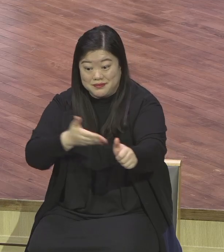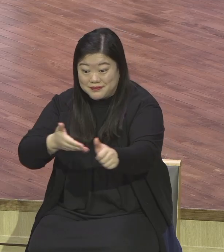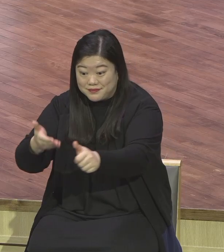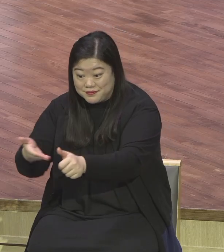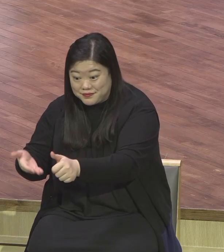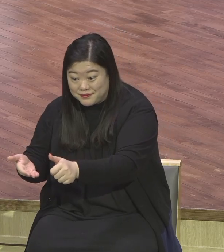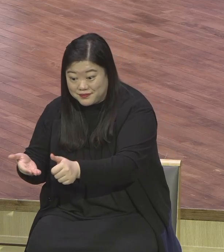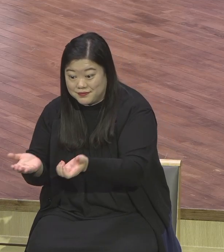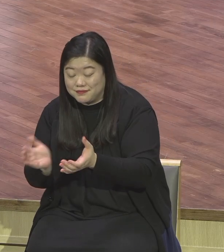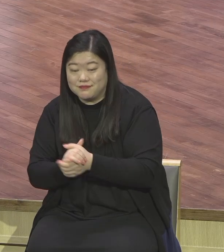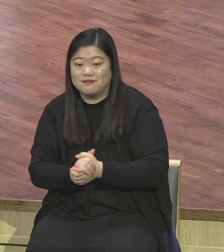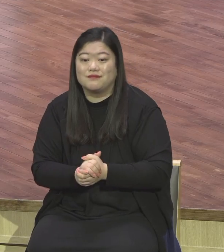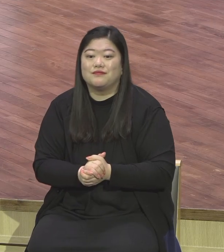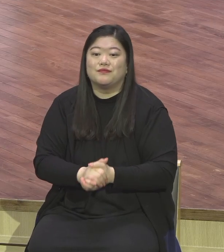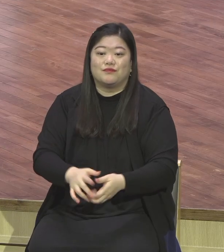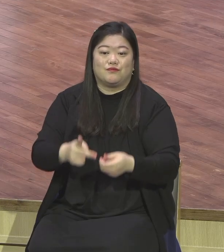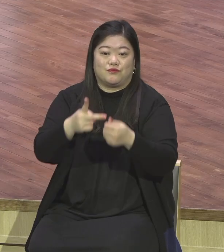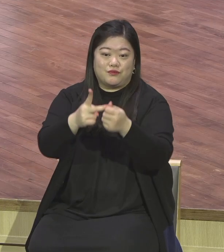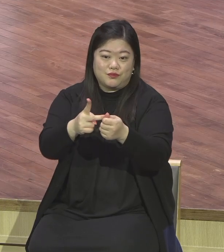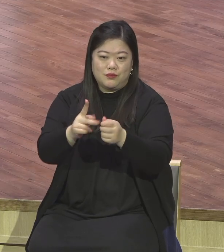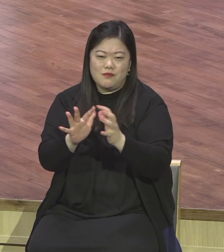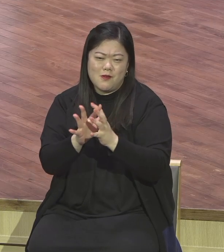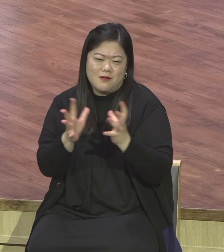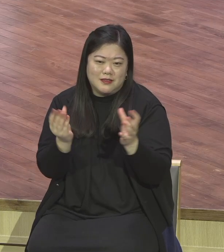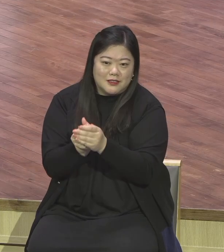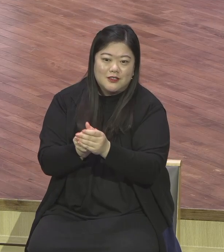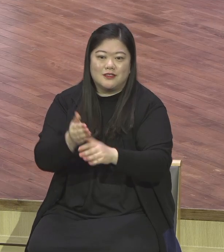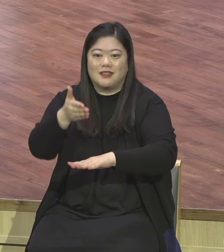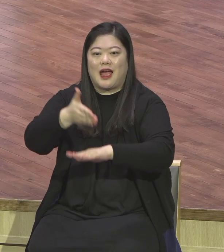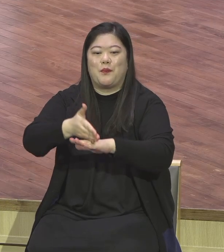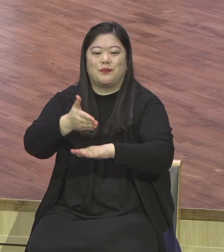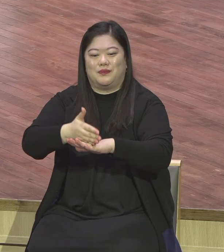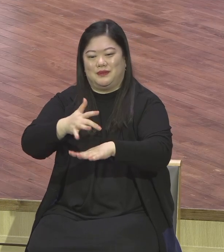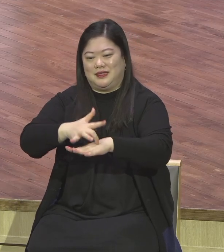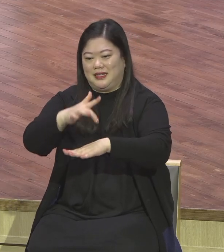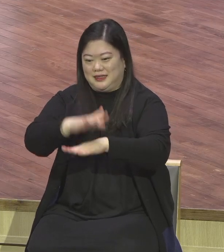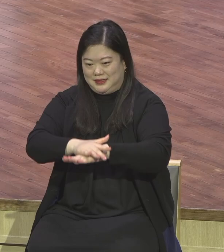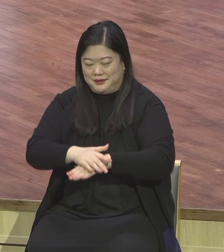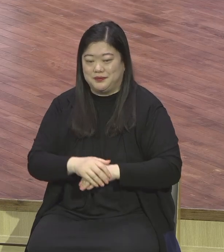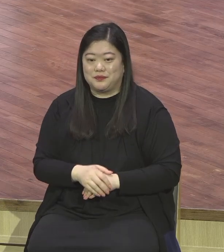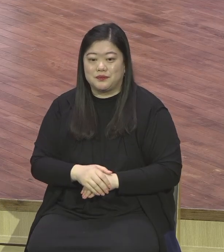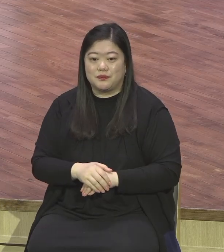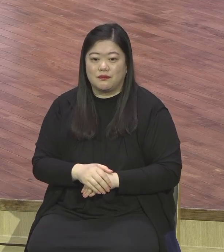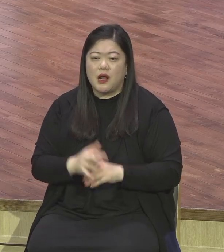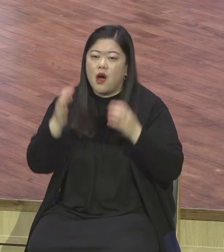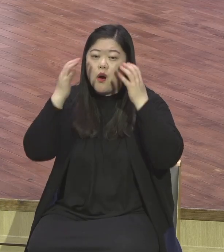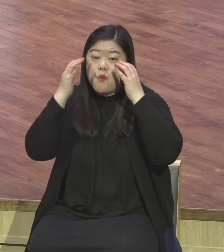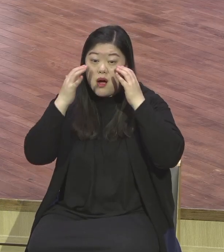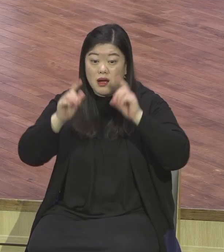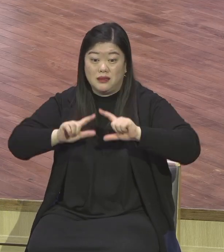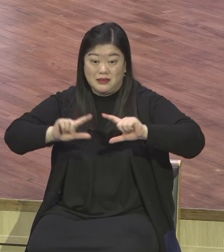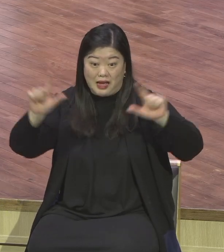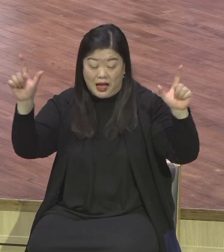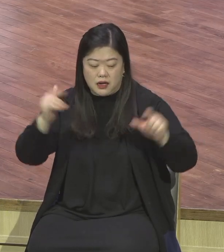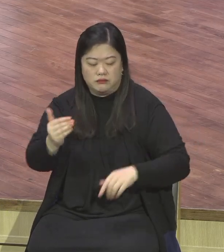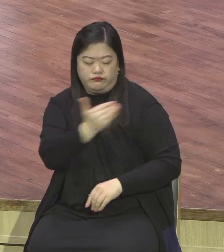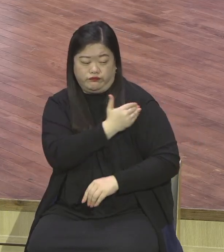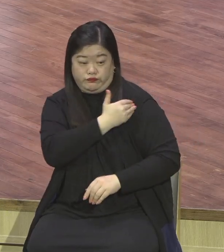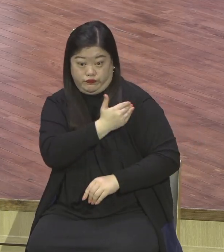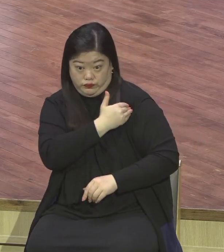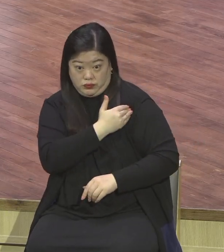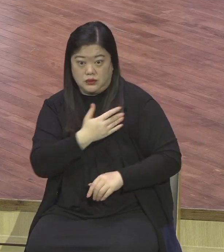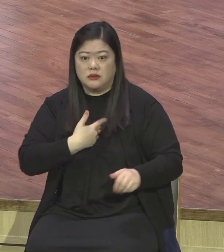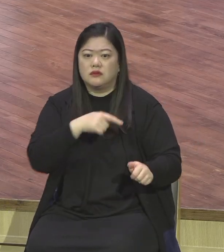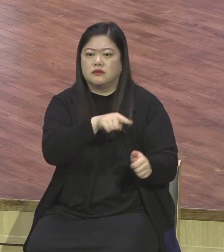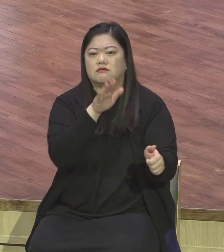두 번째로 절대 감사 체질입니다 15절 다시 봅니다 활란 날에 나를 부르라 내가 너를 건지리니 네가